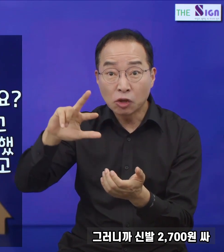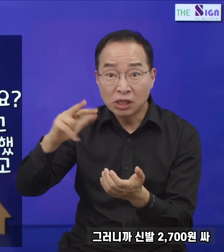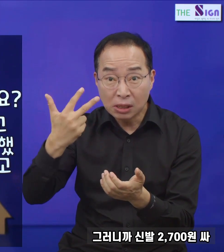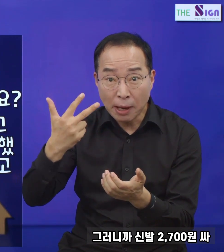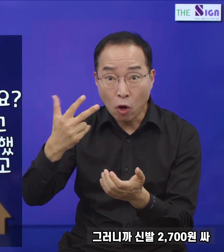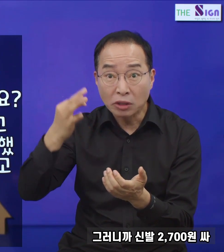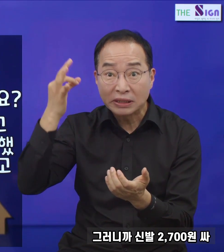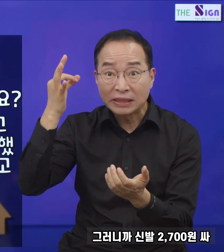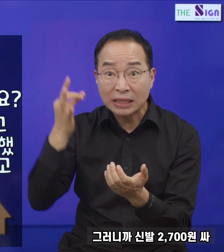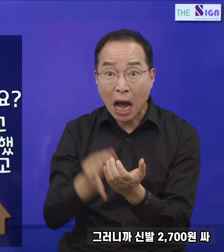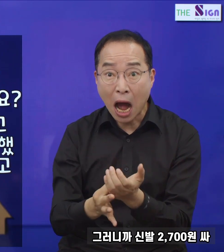2,700원 싸.